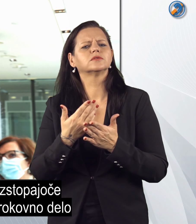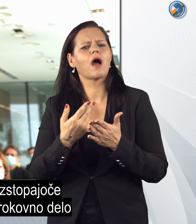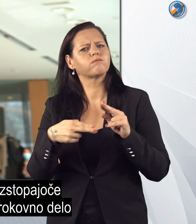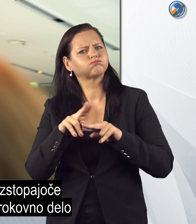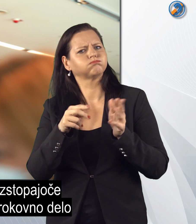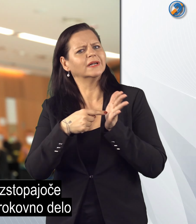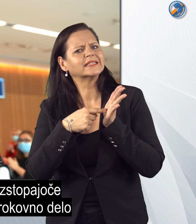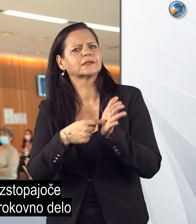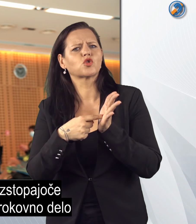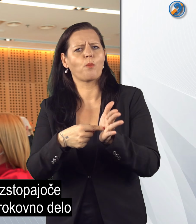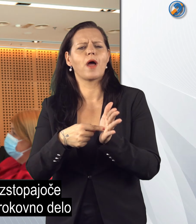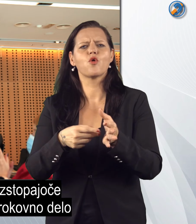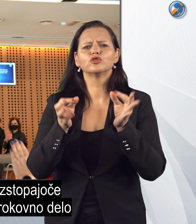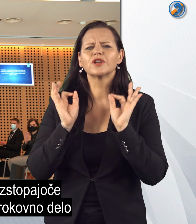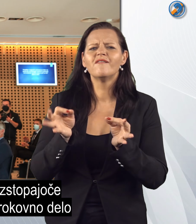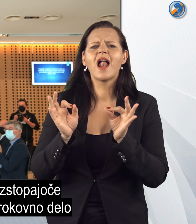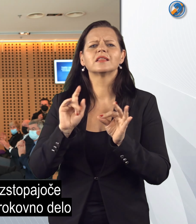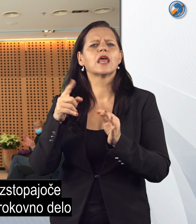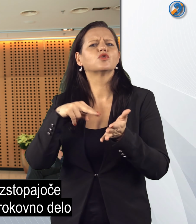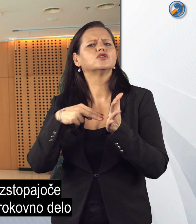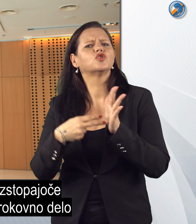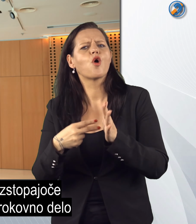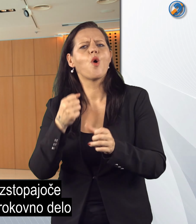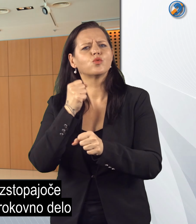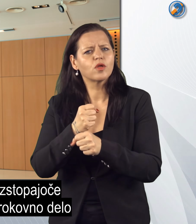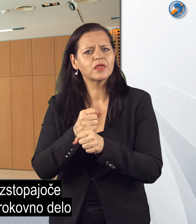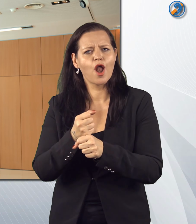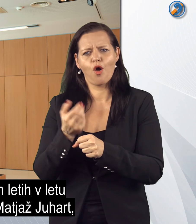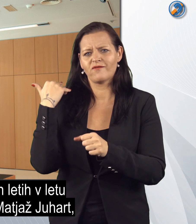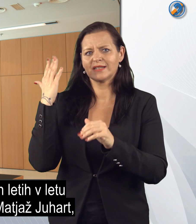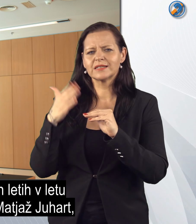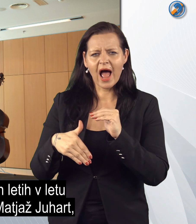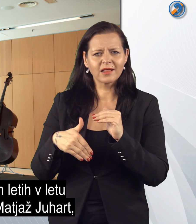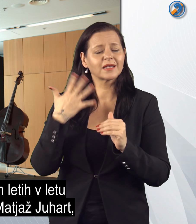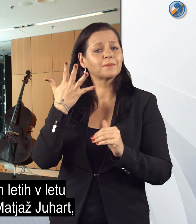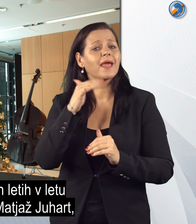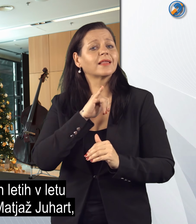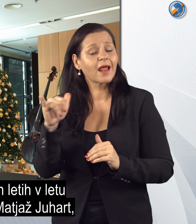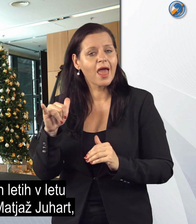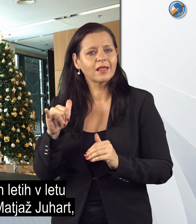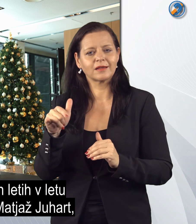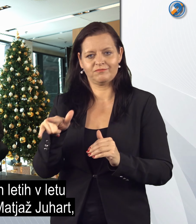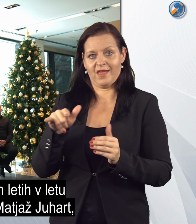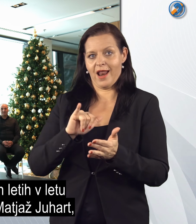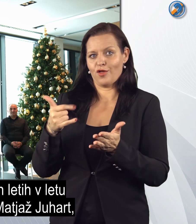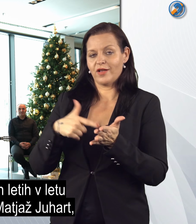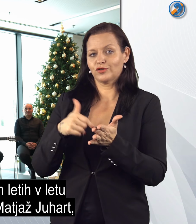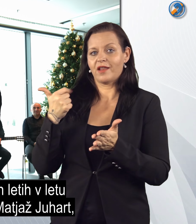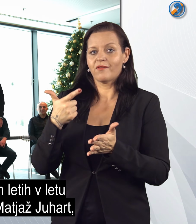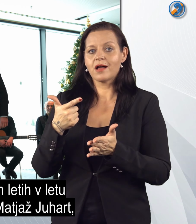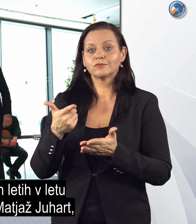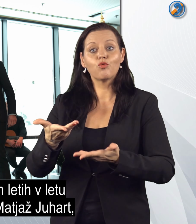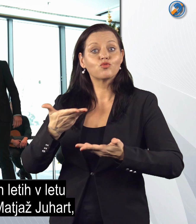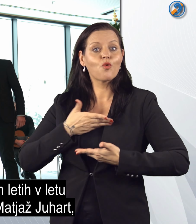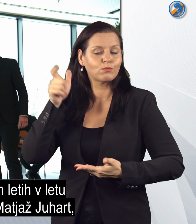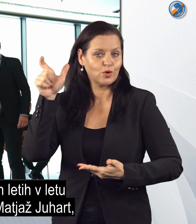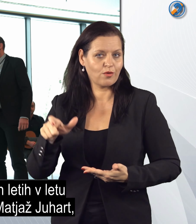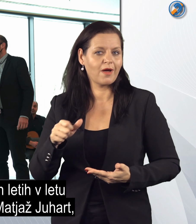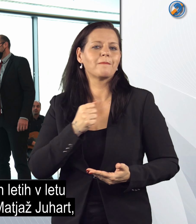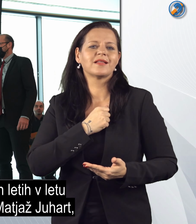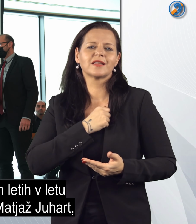Nagrado za izstopajoče kvalitetno in strokovno delo v zadnjih 5 letih v letu 2021 je prejel Matjaž